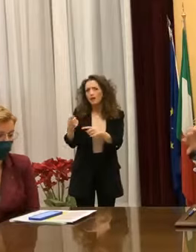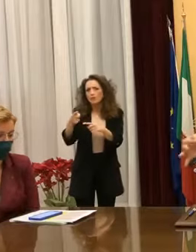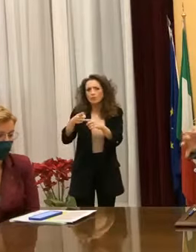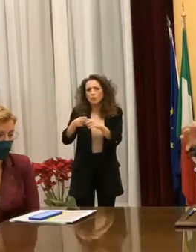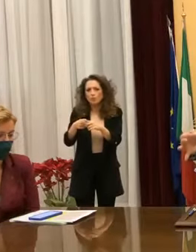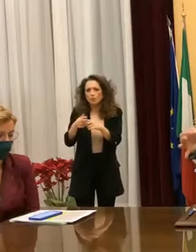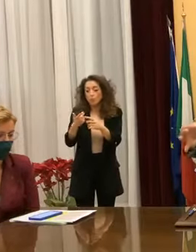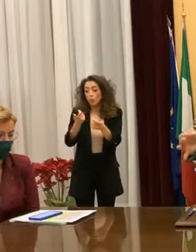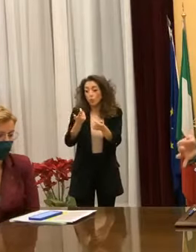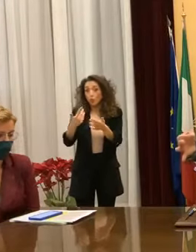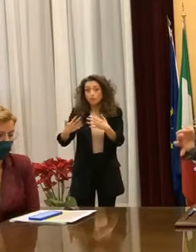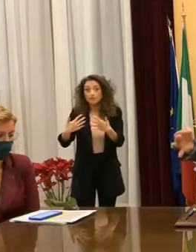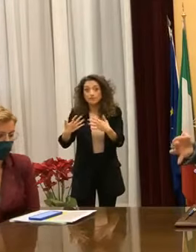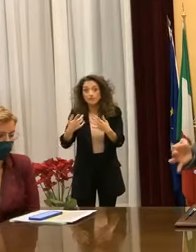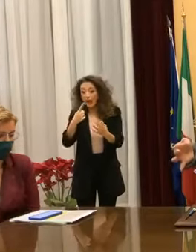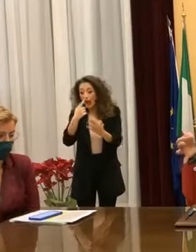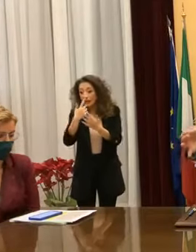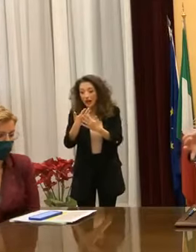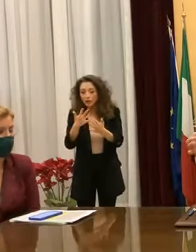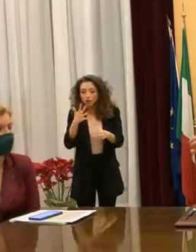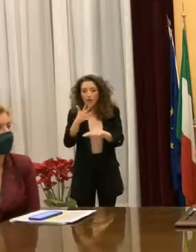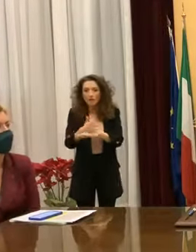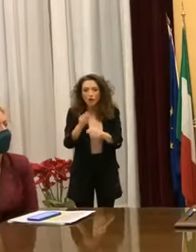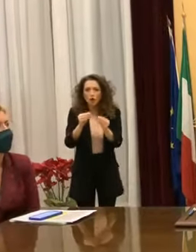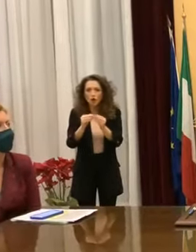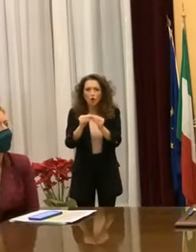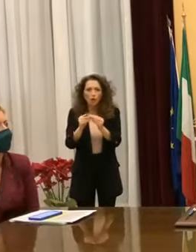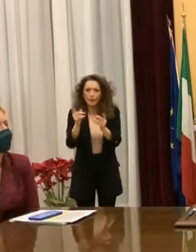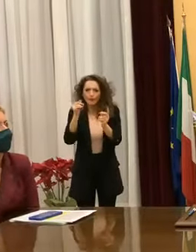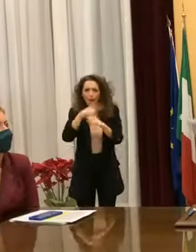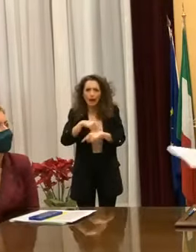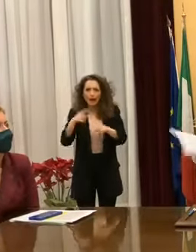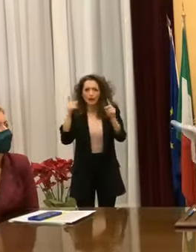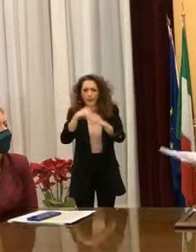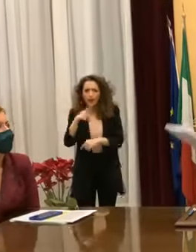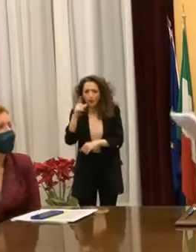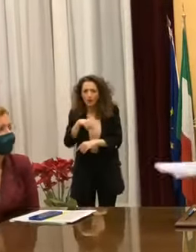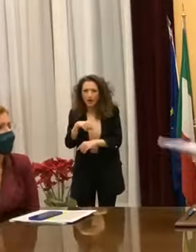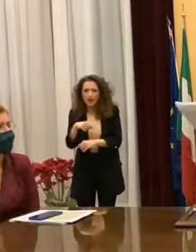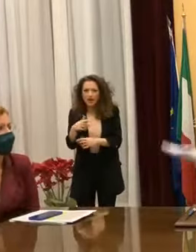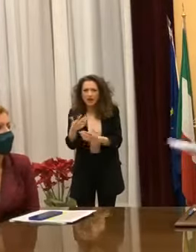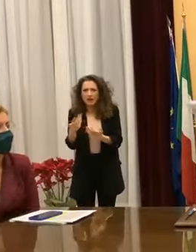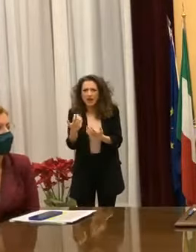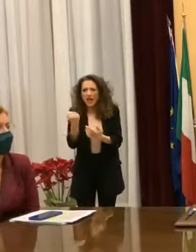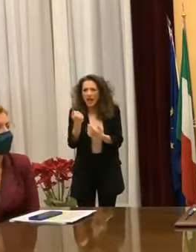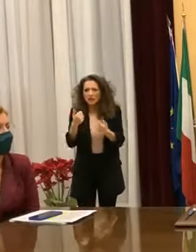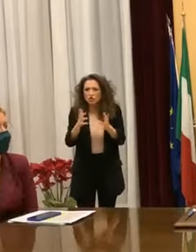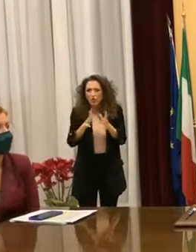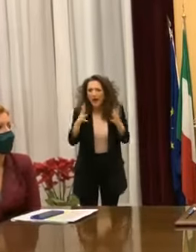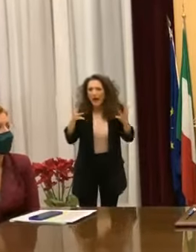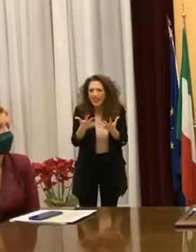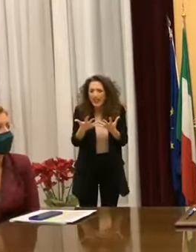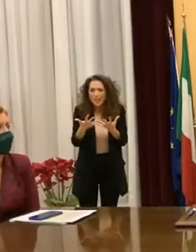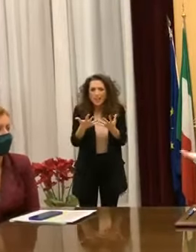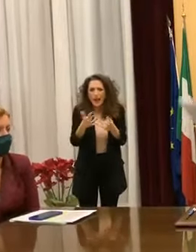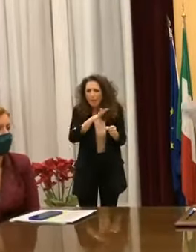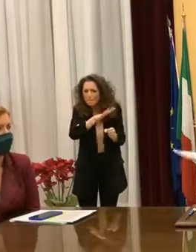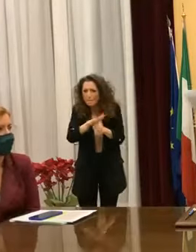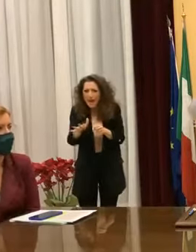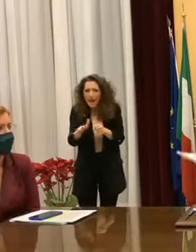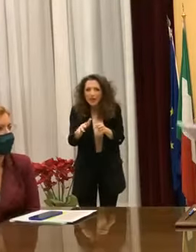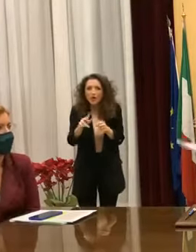nuove esigenze legate all'epidemia Covid-19. Cazzo, eravamo in piena pandemia, seconda ondata, il 24